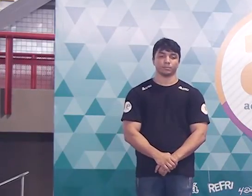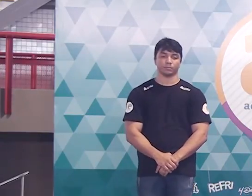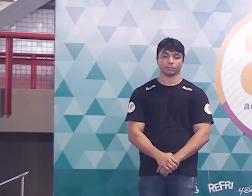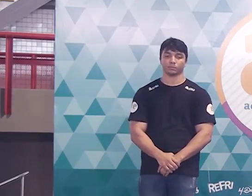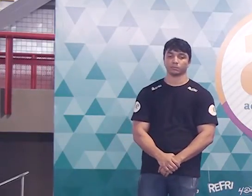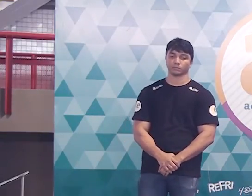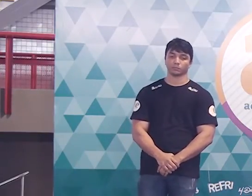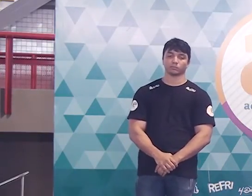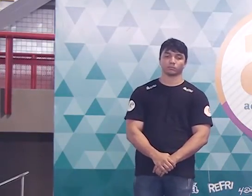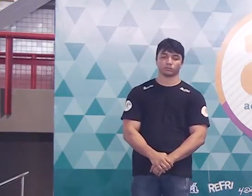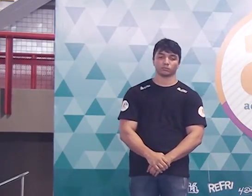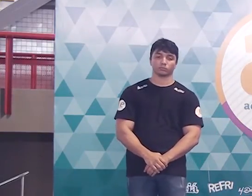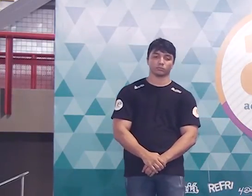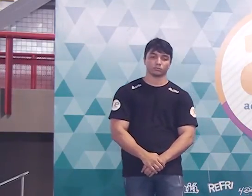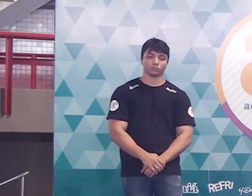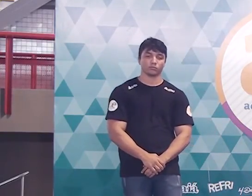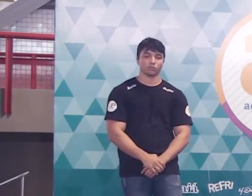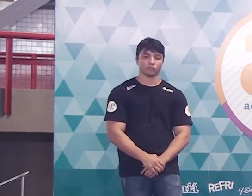Questão 6, ó.